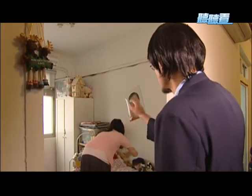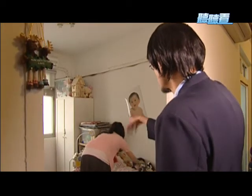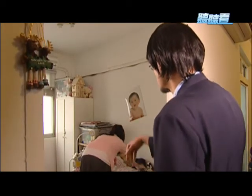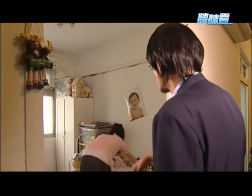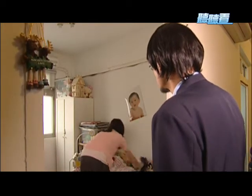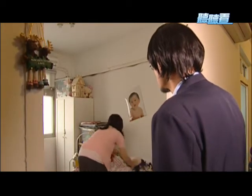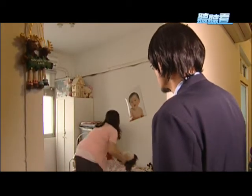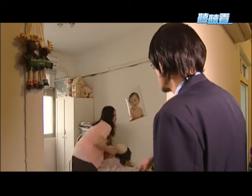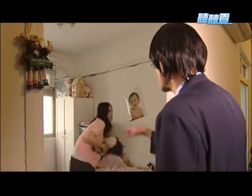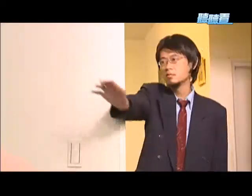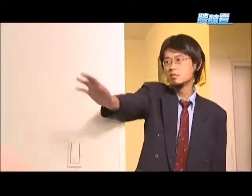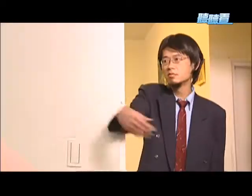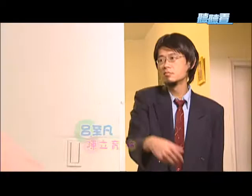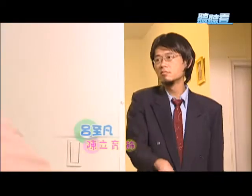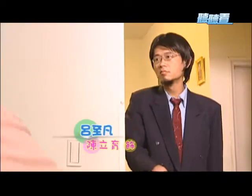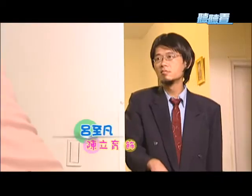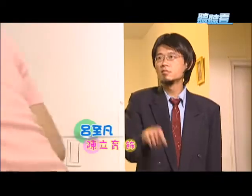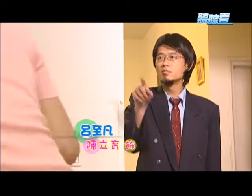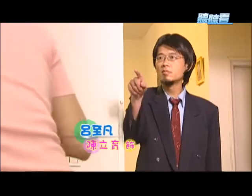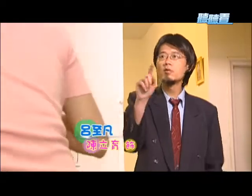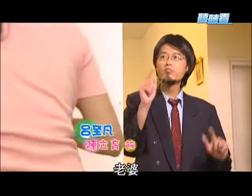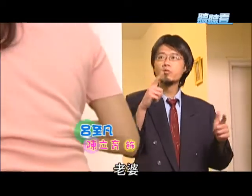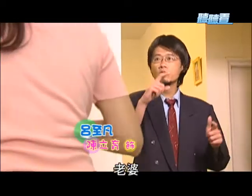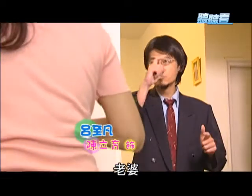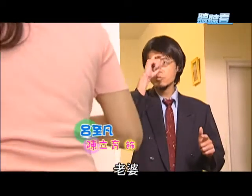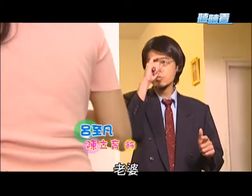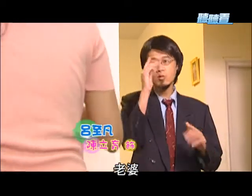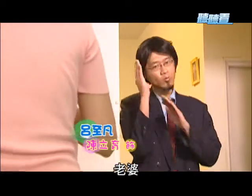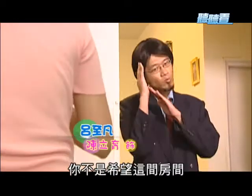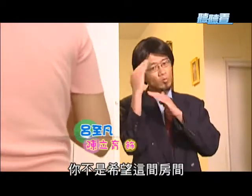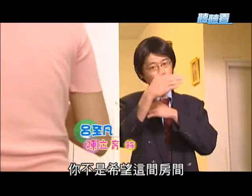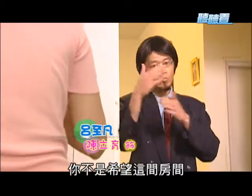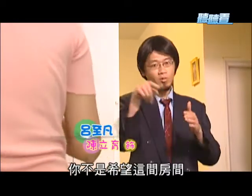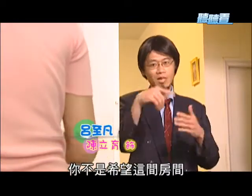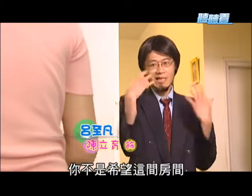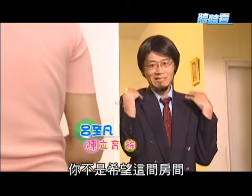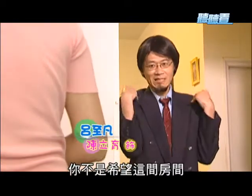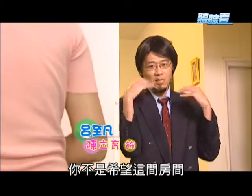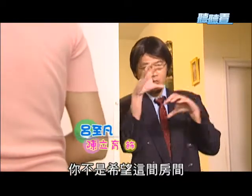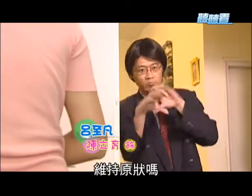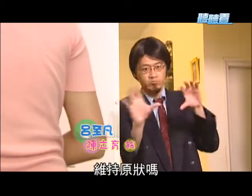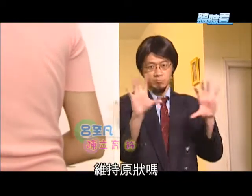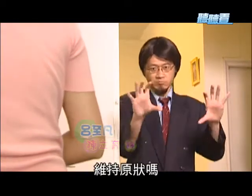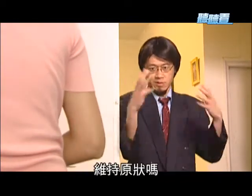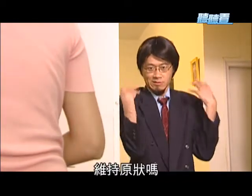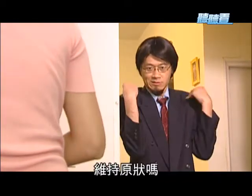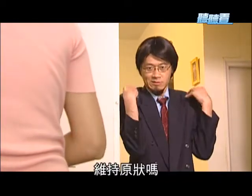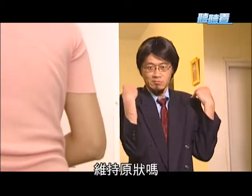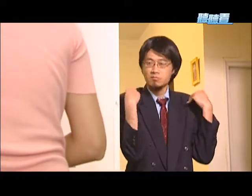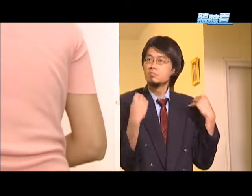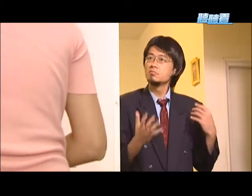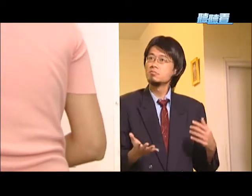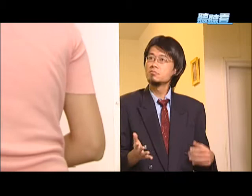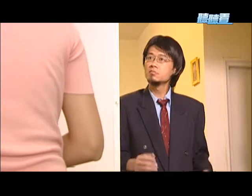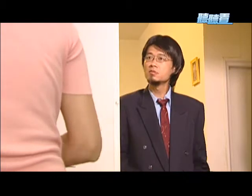嘿嘿嘿，哎，哎，老婆，你不是希望这间房间维持原状吗？